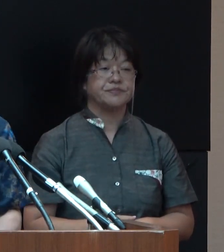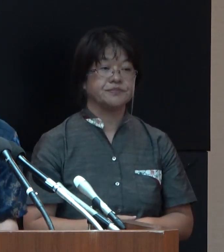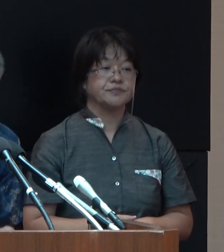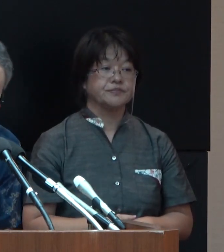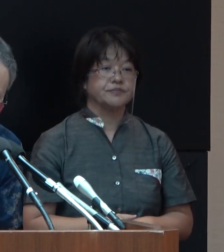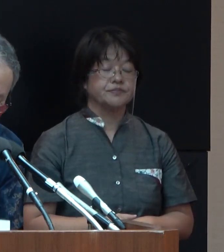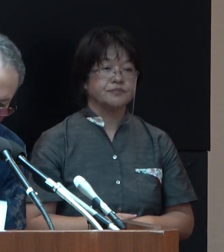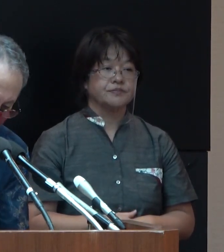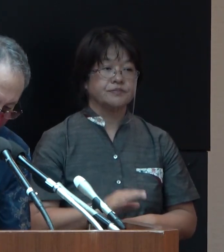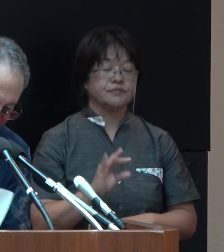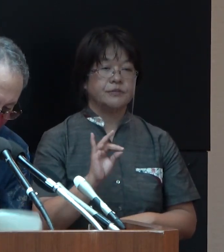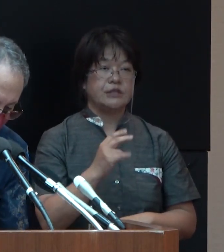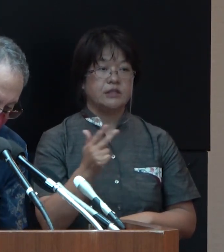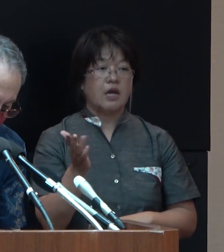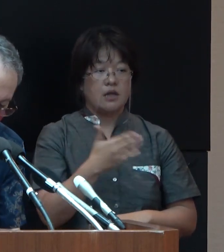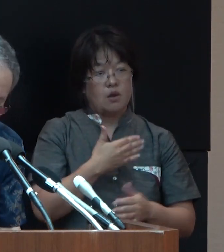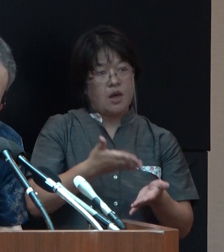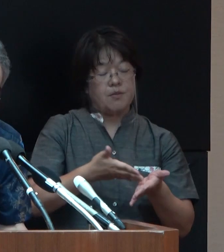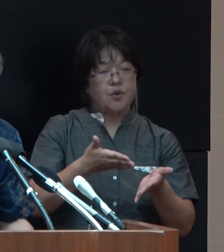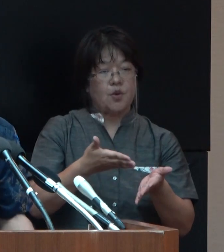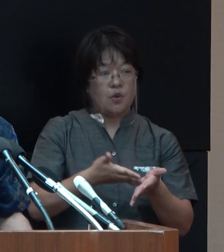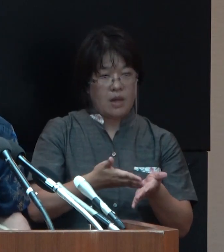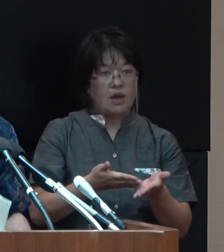たします。今日は、